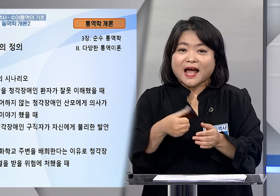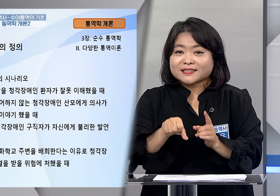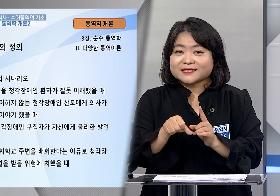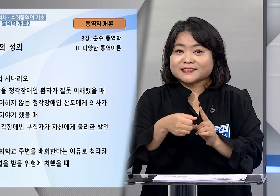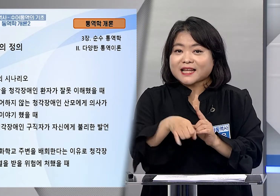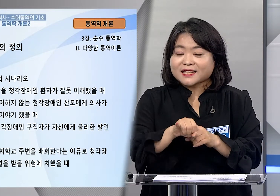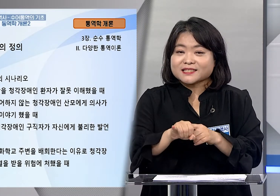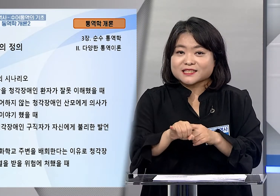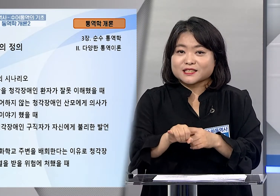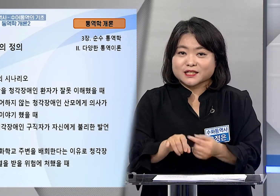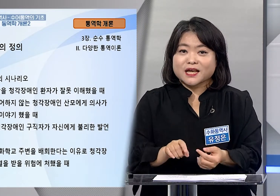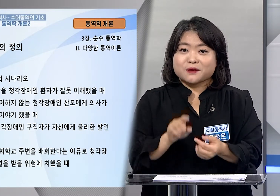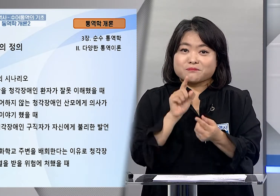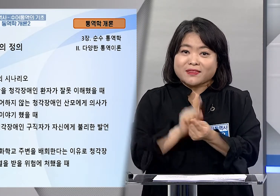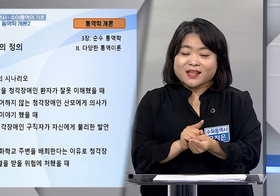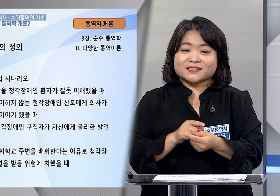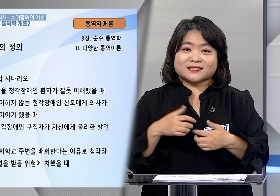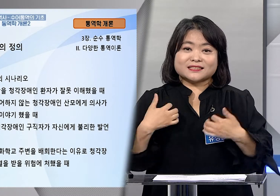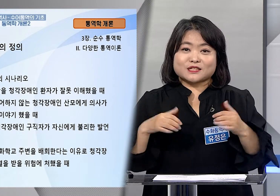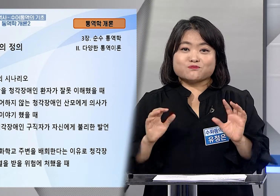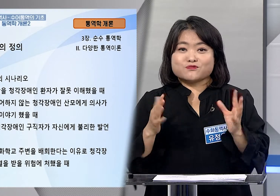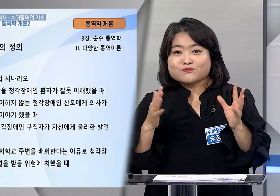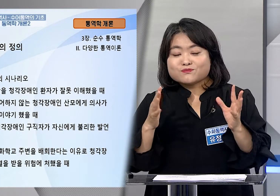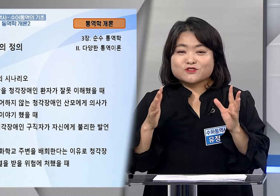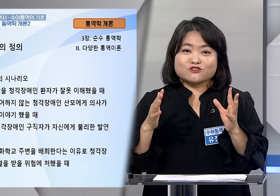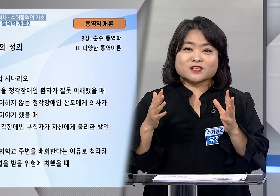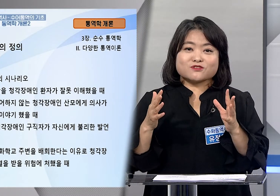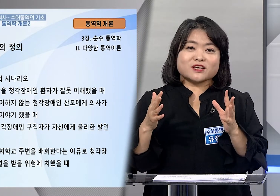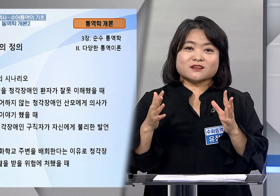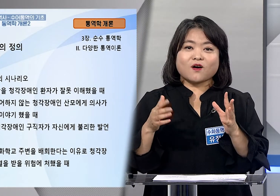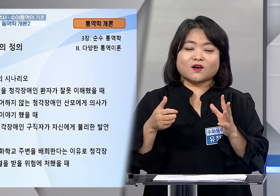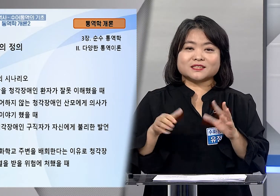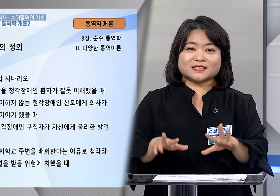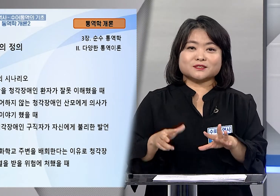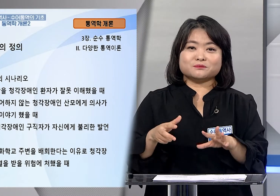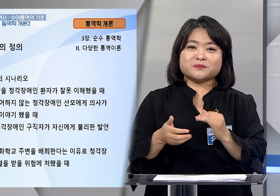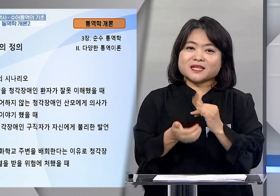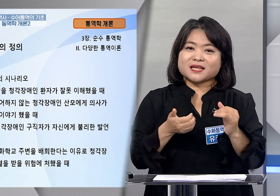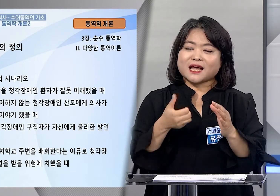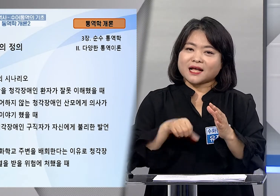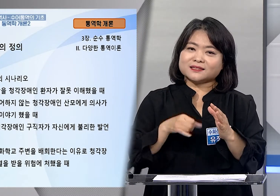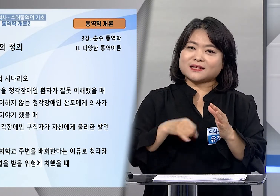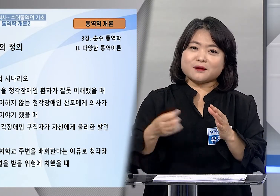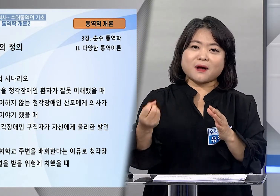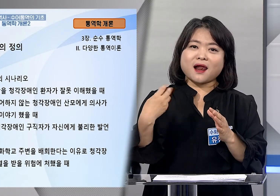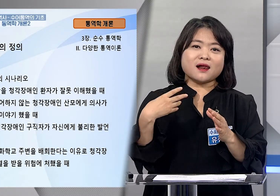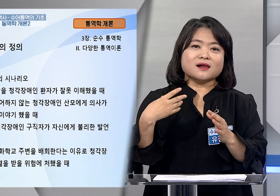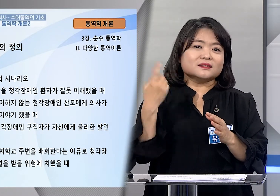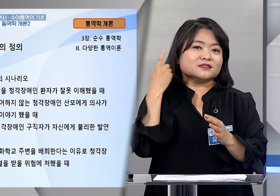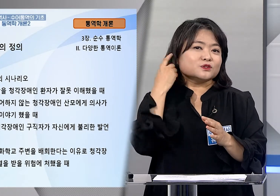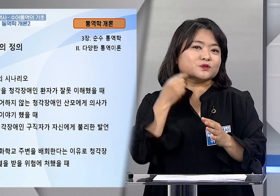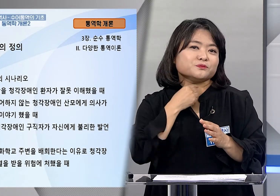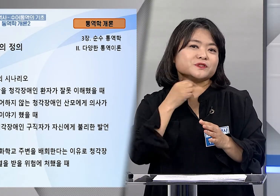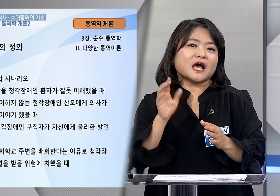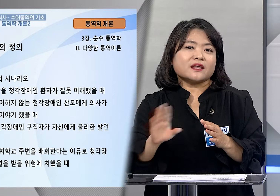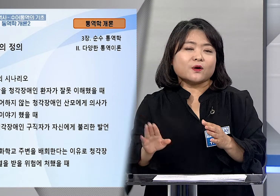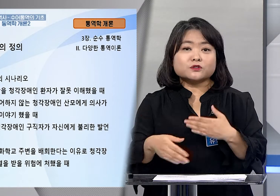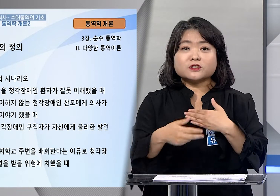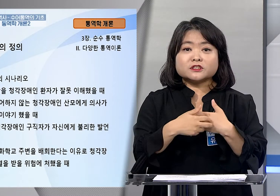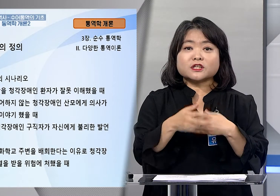아들인지 딸인지 만나는 그 기쁨을 누리기 위해서 지금 미리 아들, 딸 말을 듣고 싶지 않아요. 그런데 의사